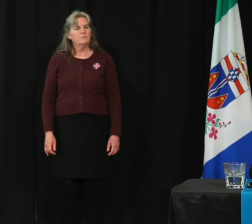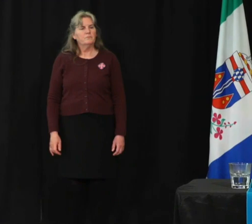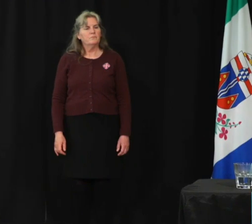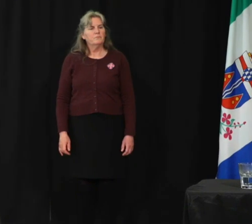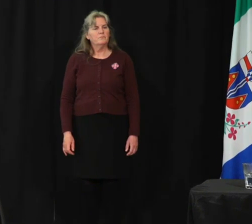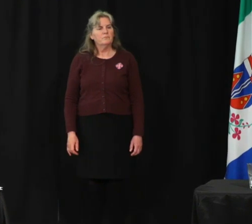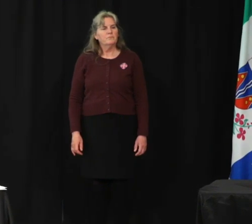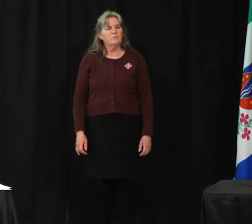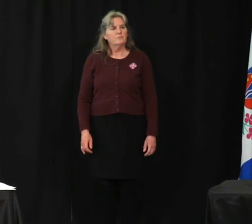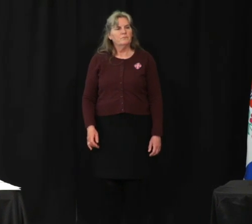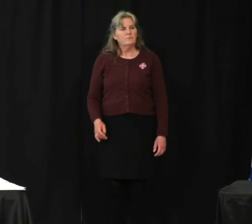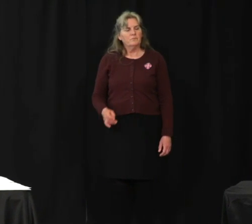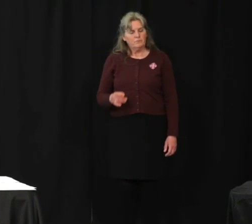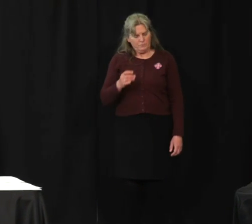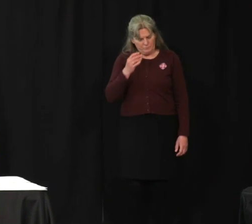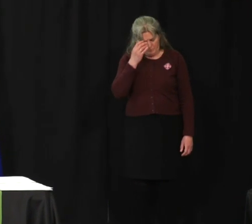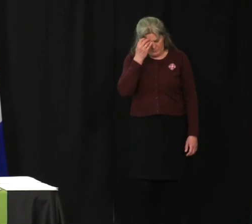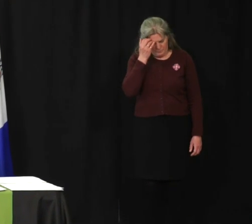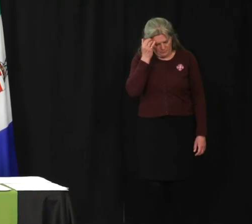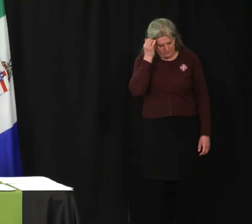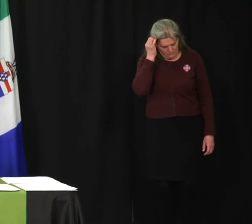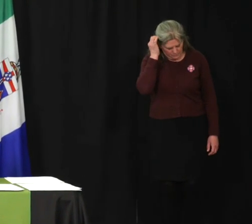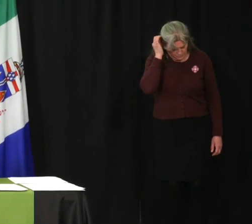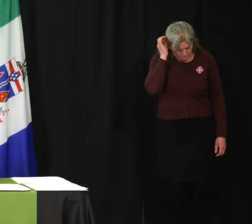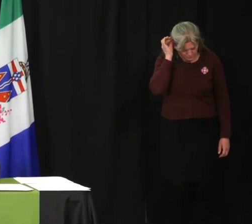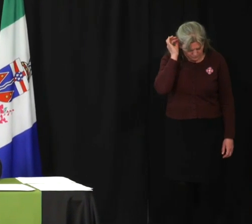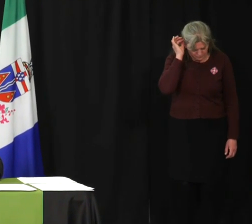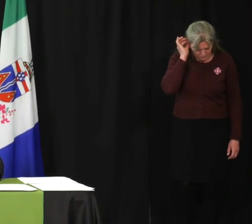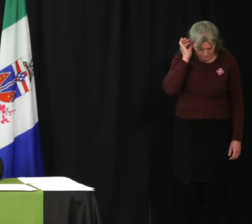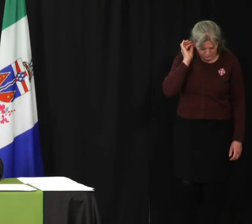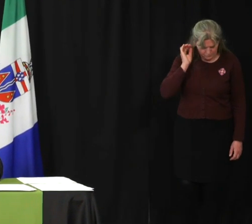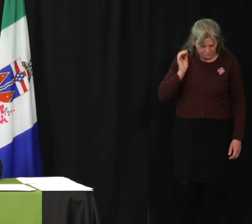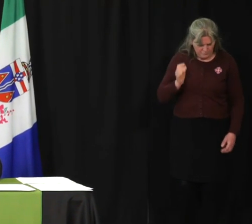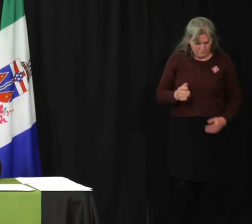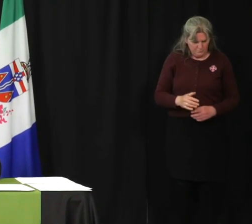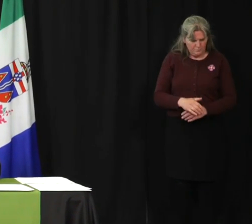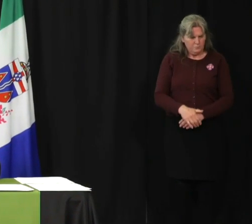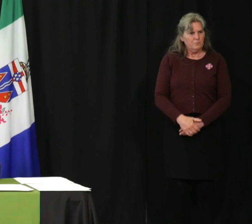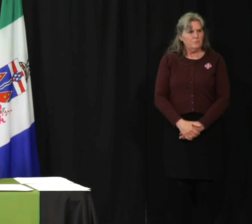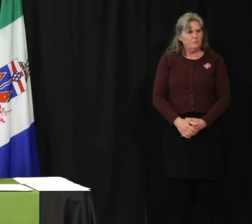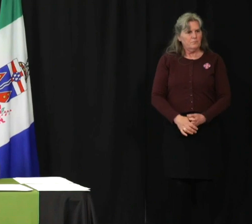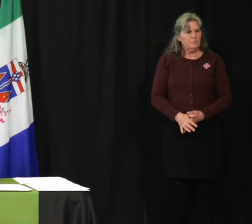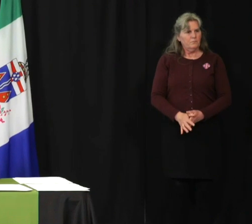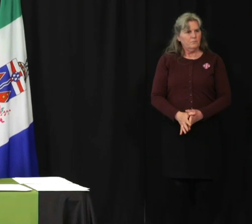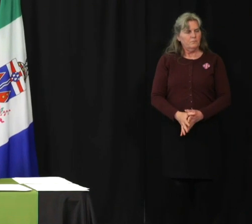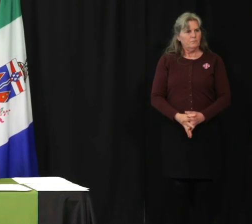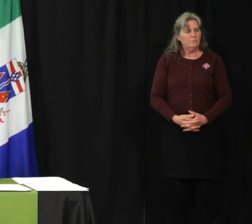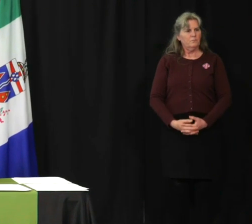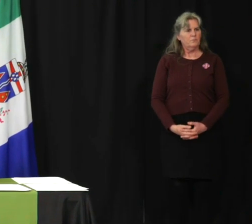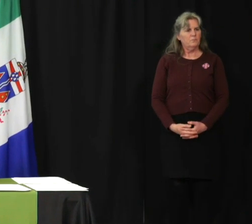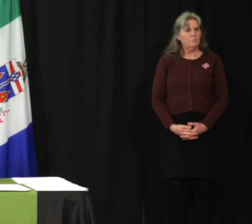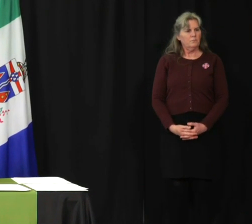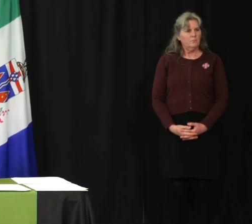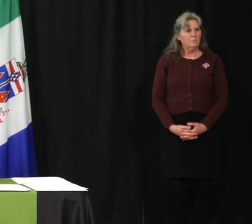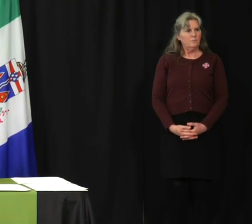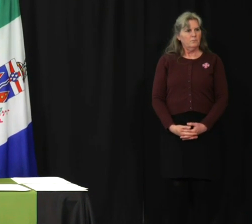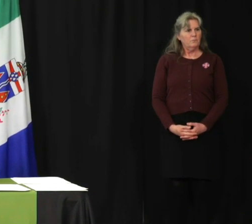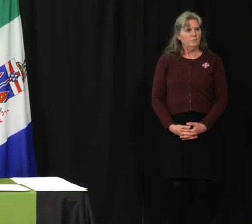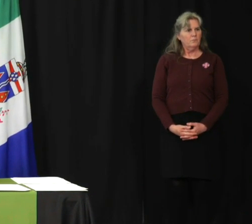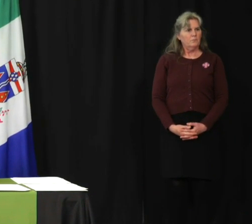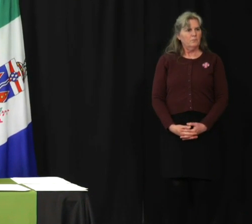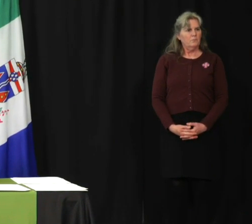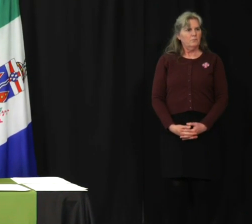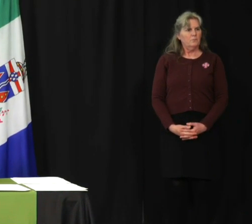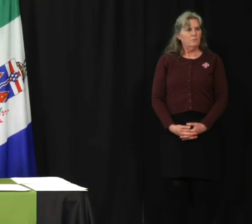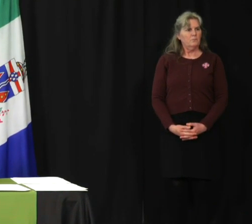et je désire un peu plus de clarté pour savoir si, par exemple, les 30 jours qui doivent bientôt rentrer en opération ont une